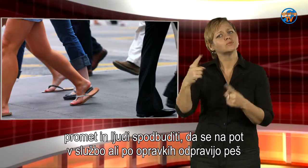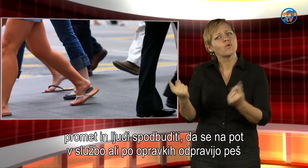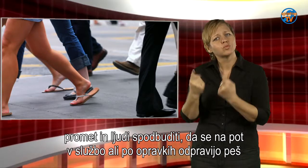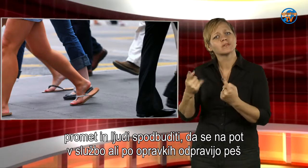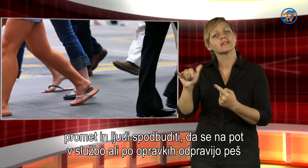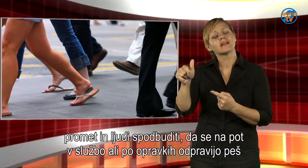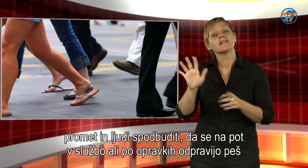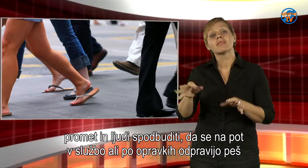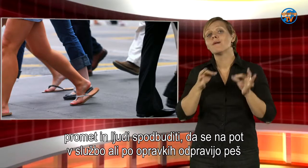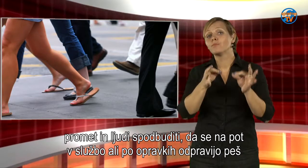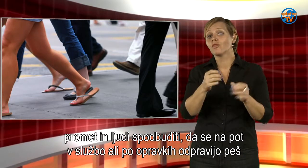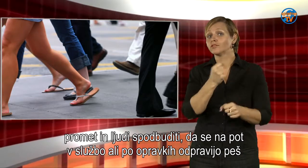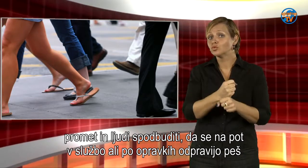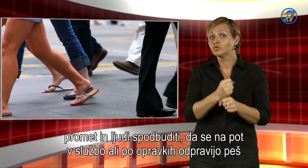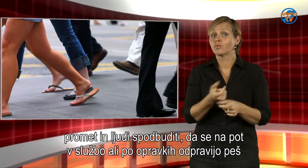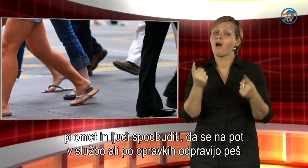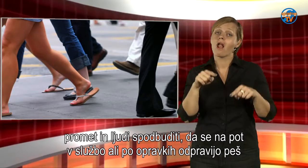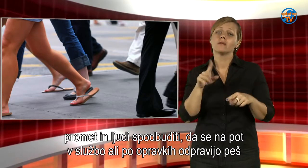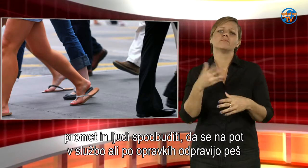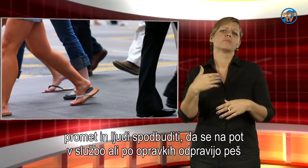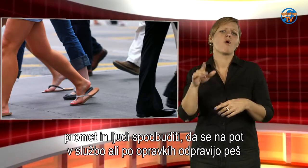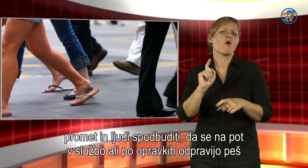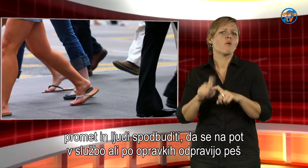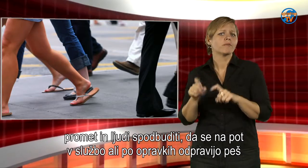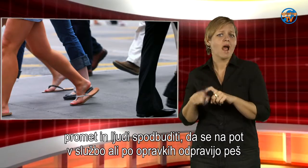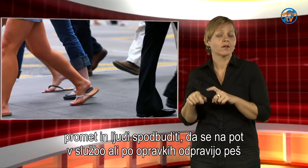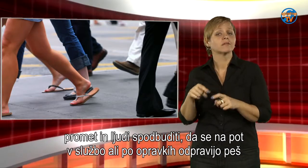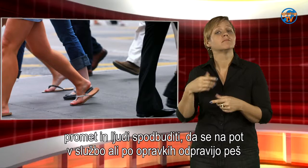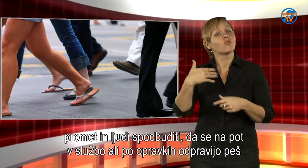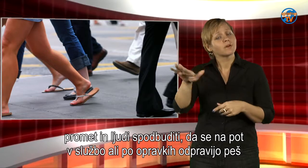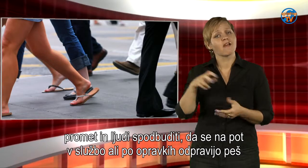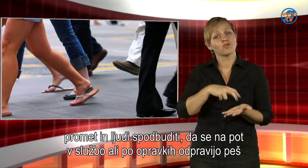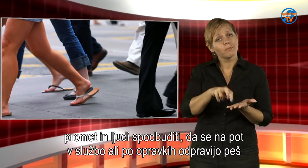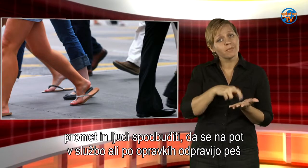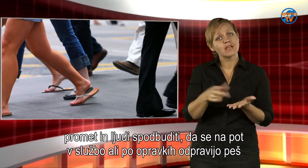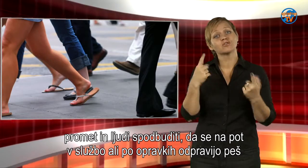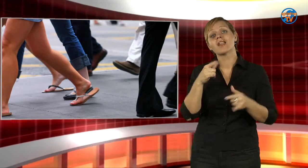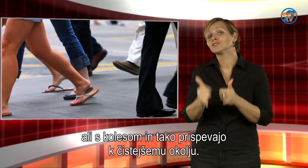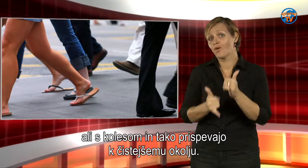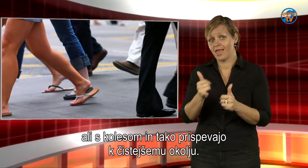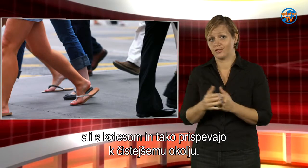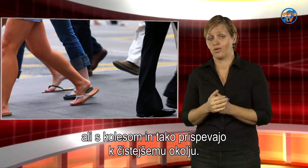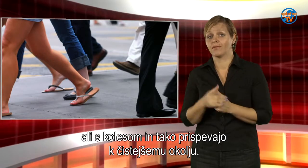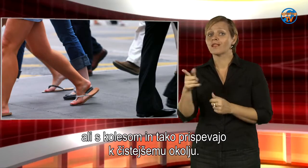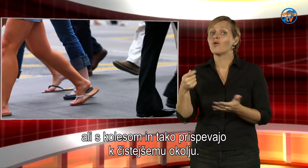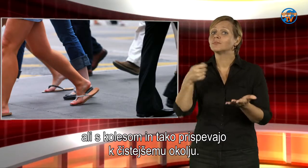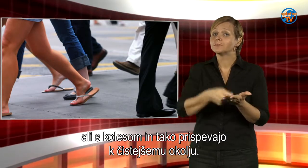pot v službo ali po opravkih odpravijo peš ali s kolesom in tako prispevajo k čistejšemu okolju.